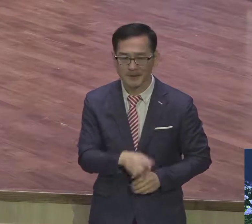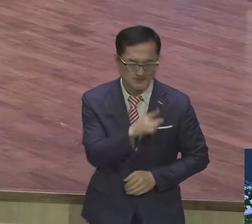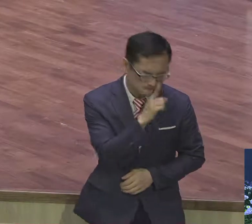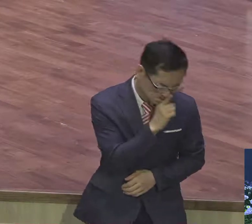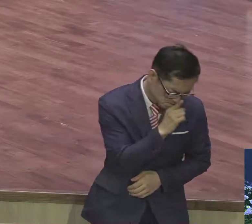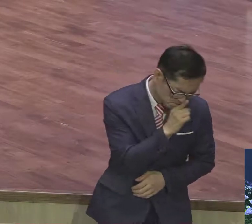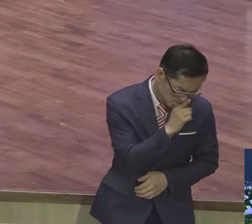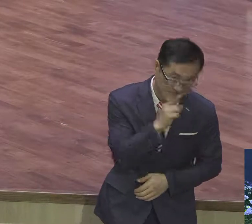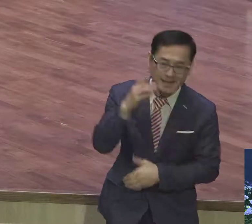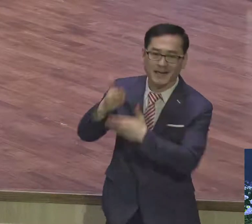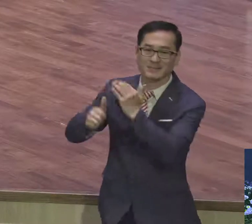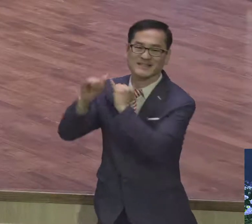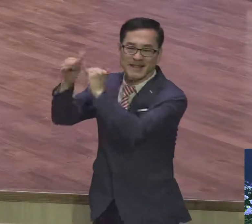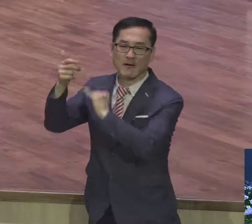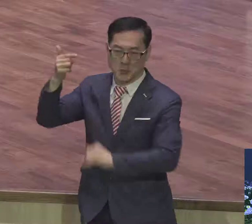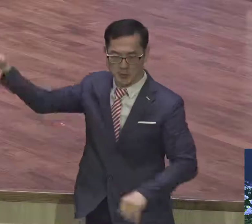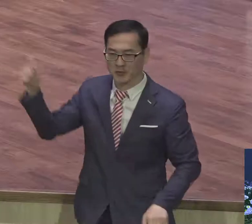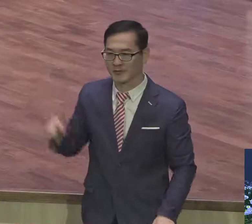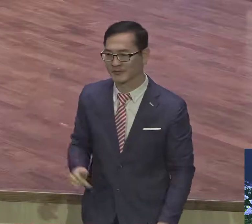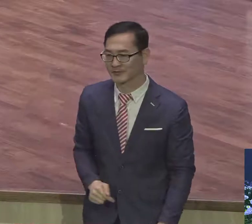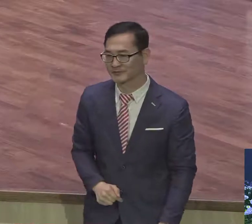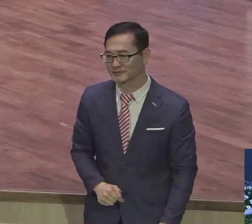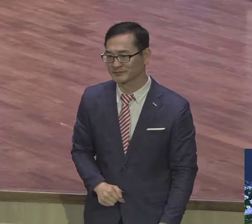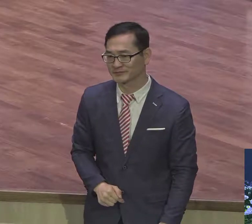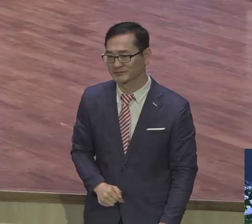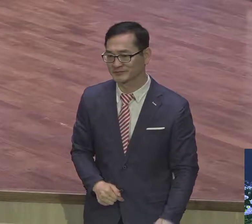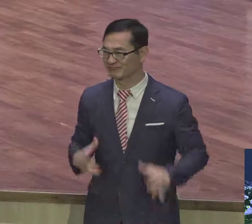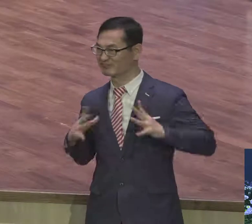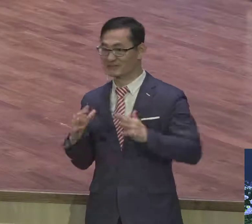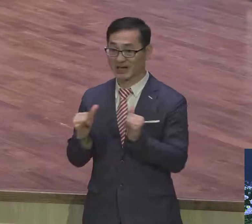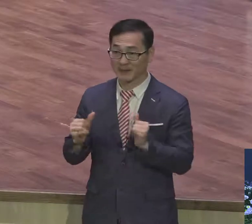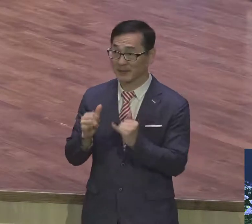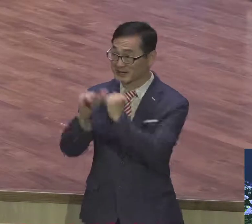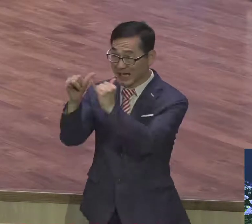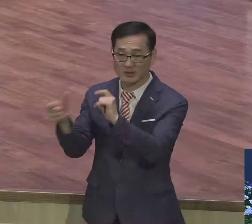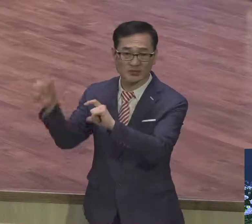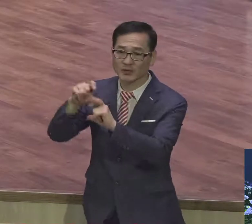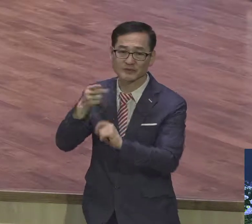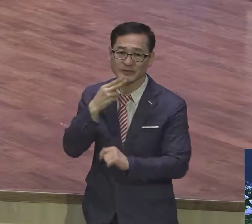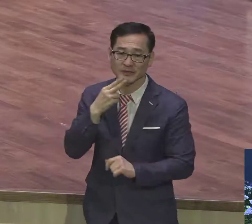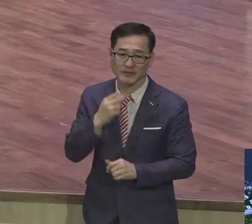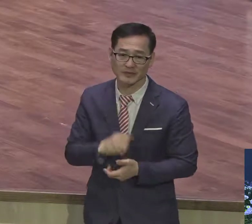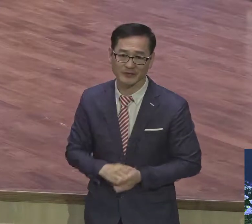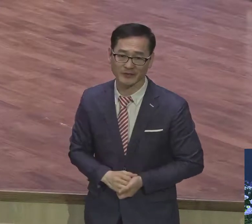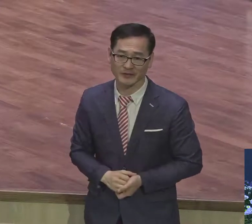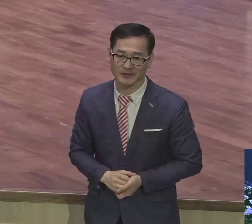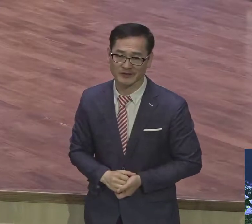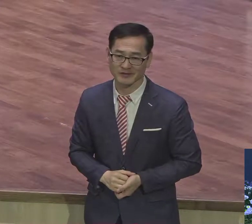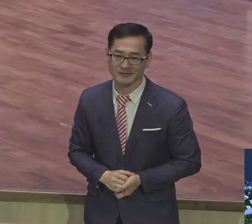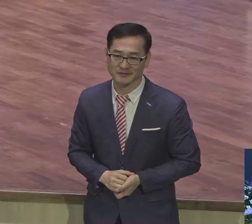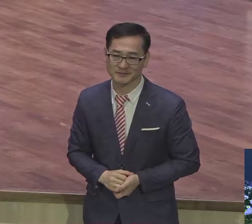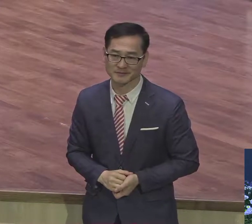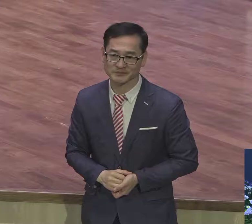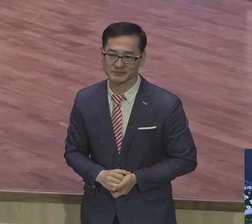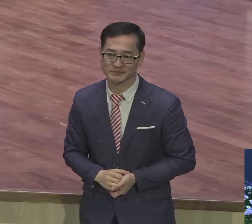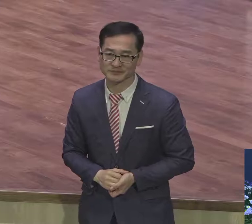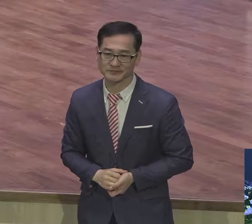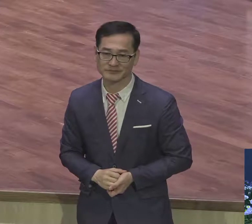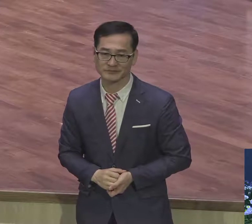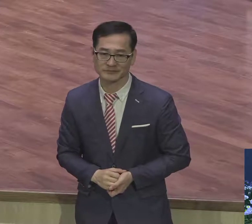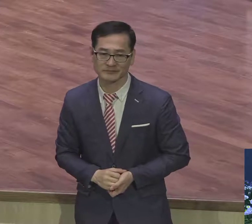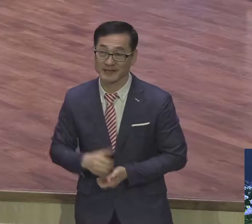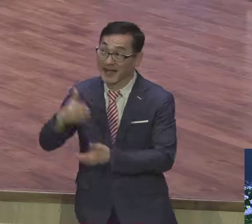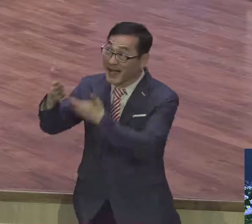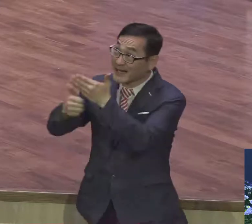마시장식한다고 이미 다 받았어요 더 받을 거 없어요 하나님 앞에서는 사람이 몰라야